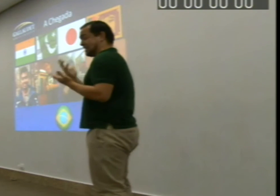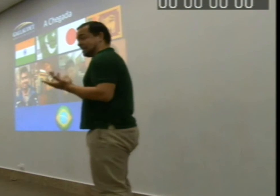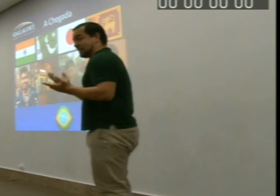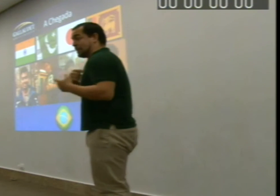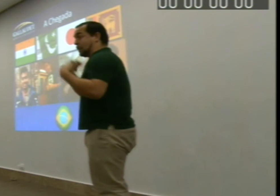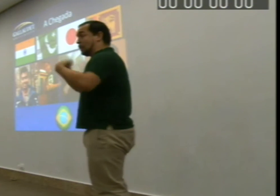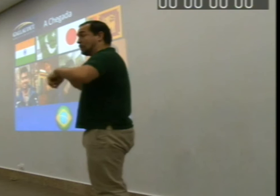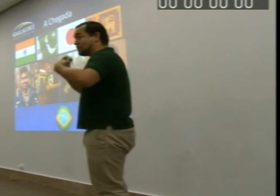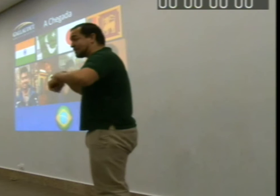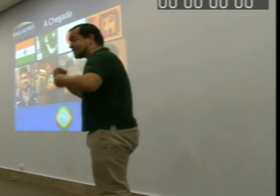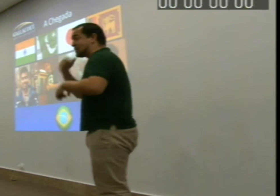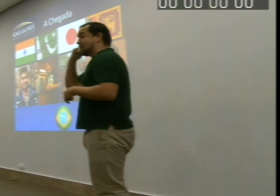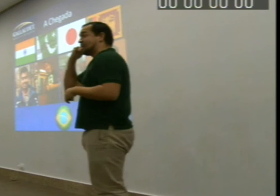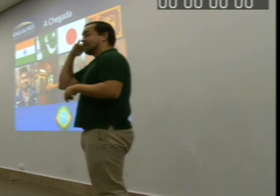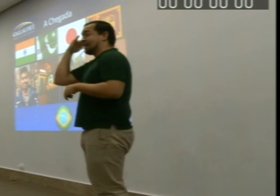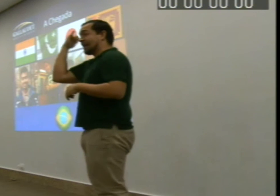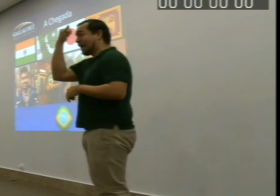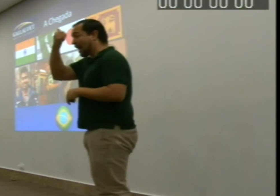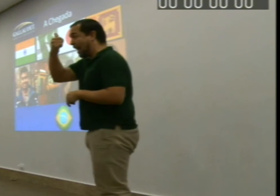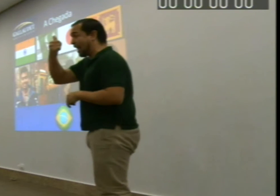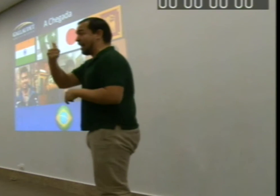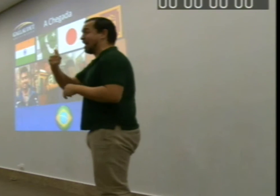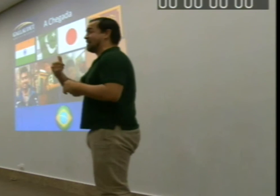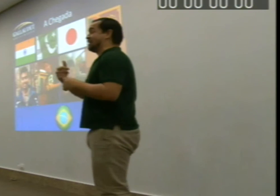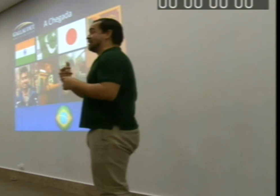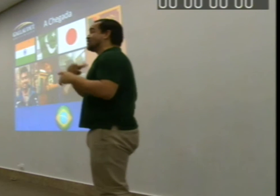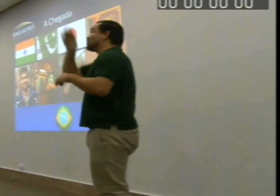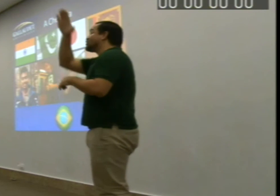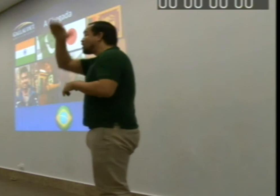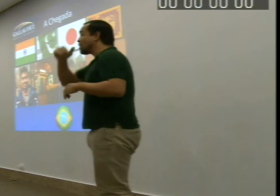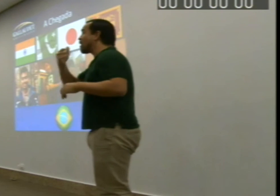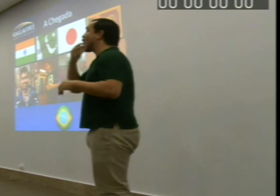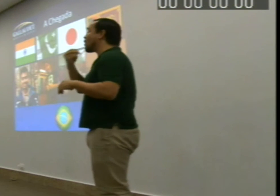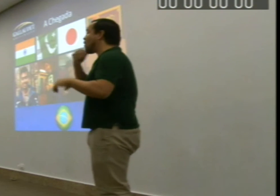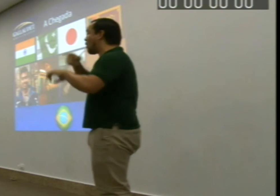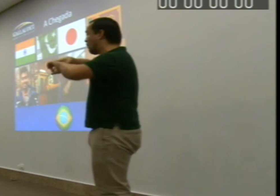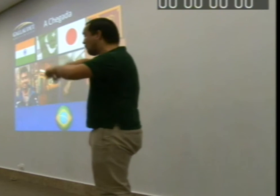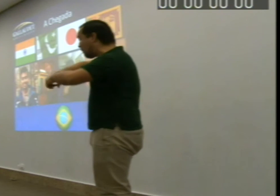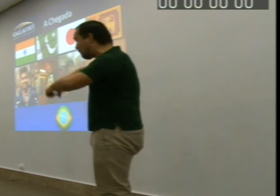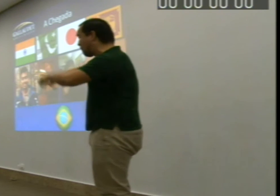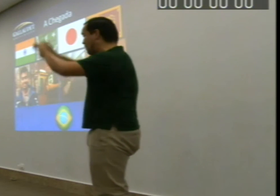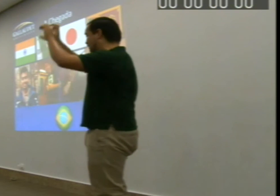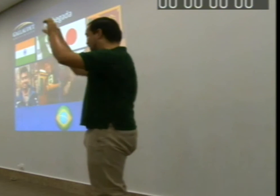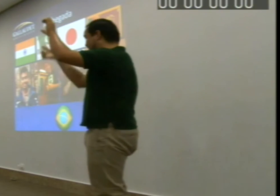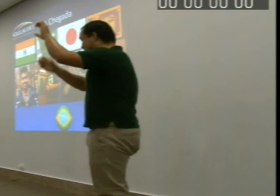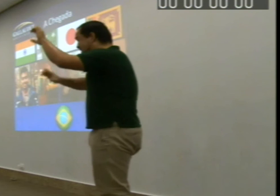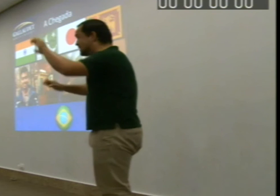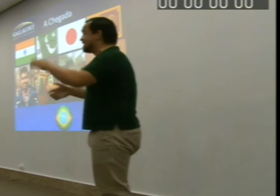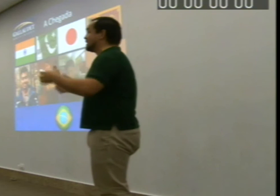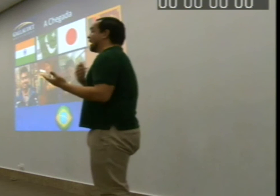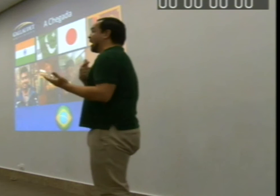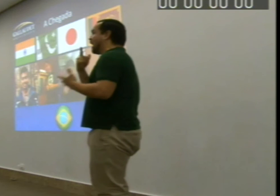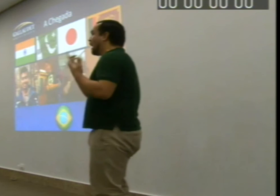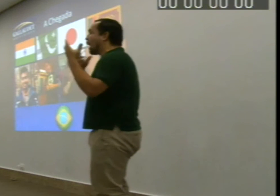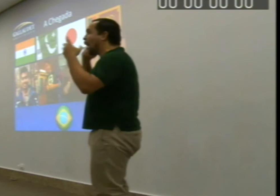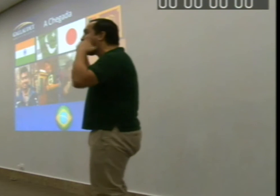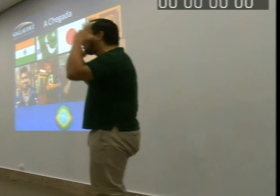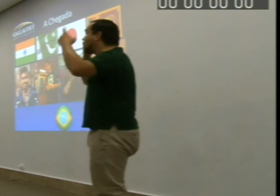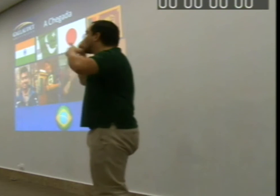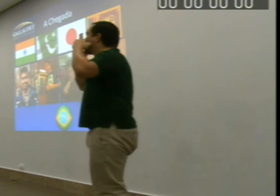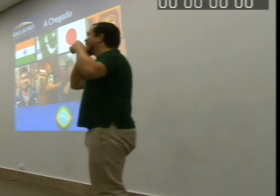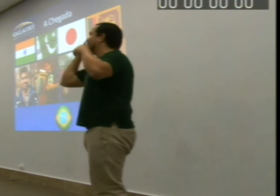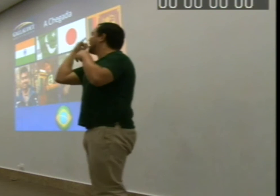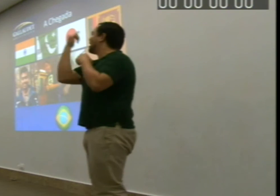eu pensei que eu precisava ligar chamar um encanador